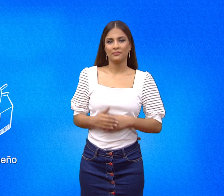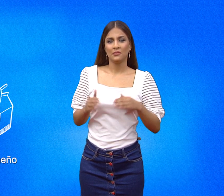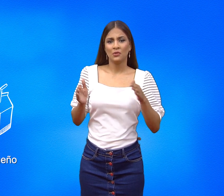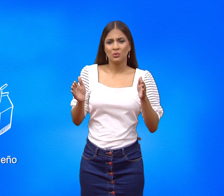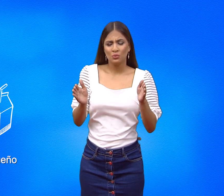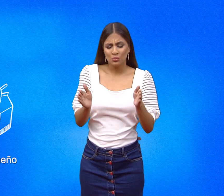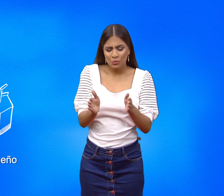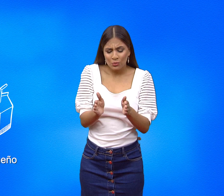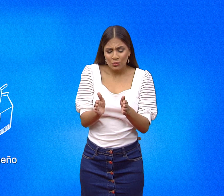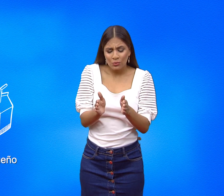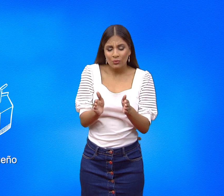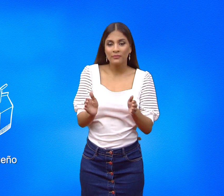pequeño